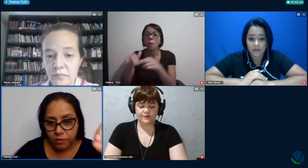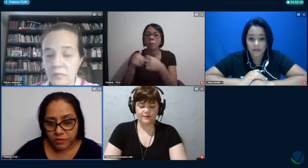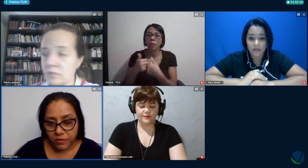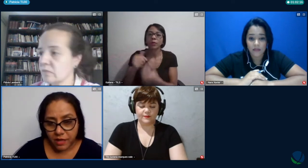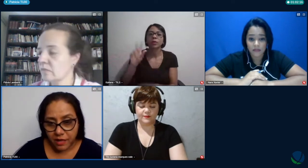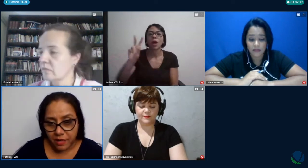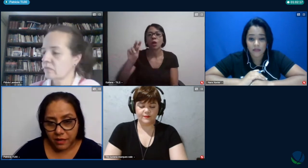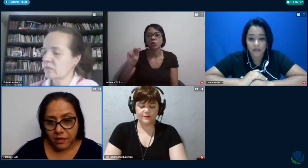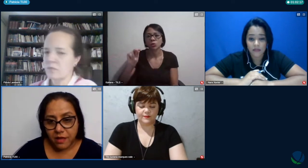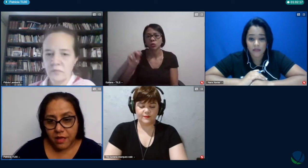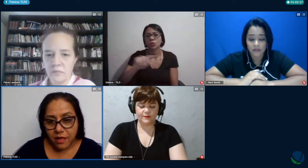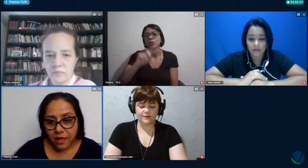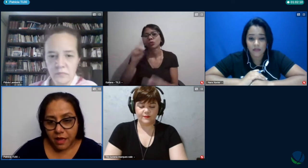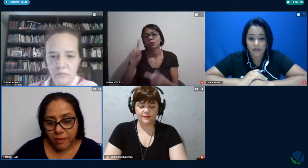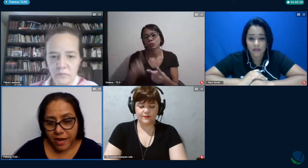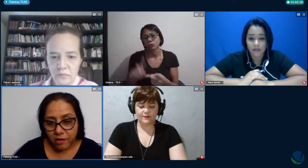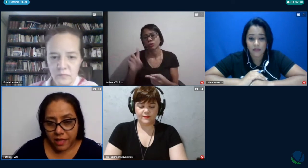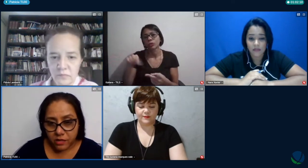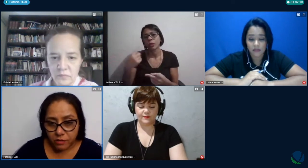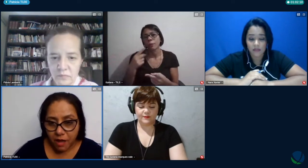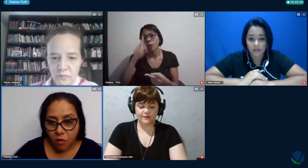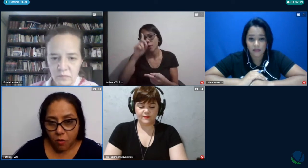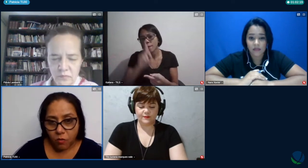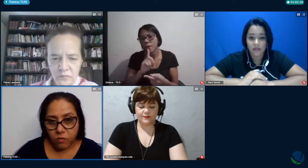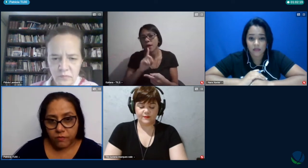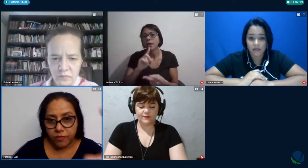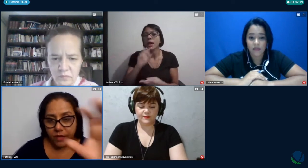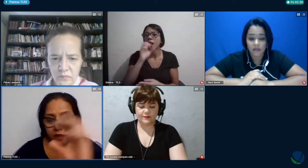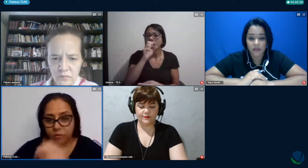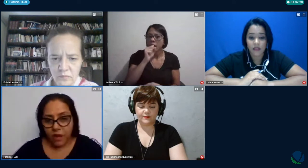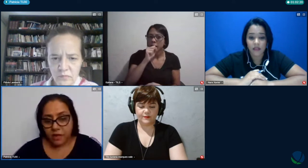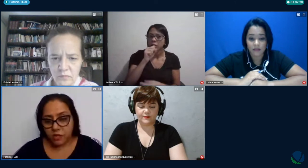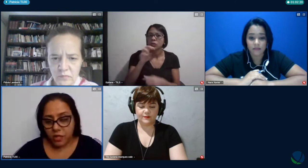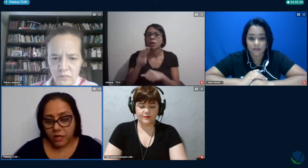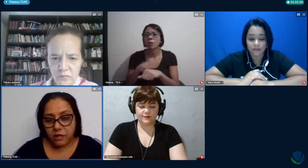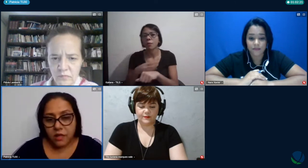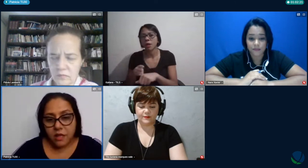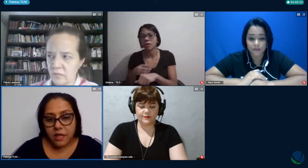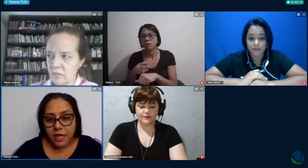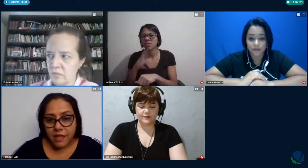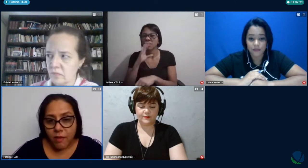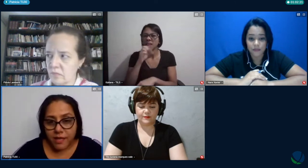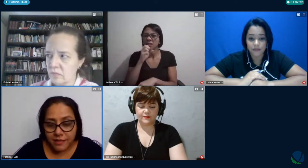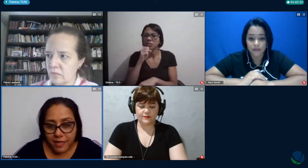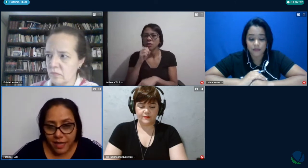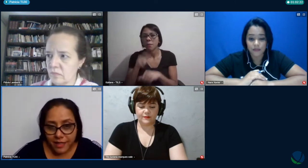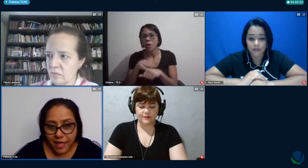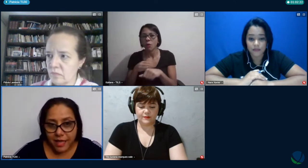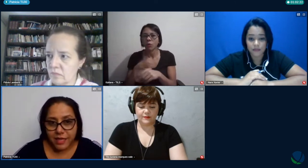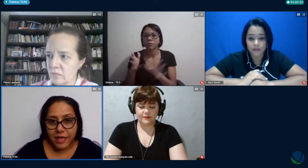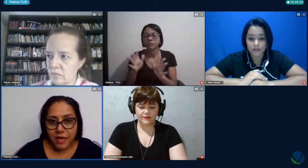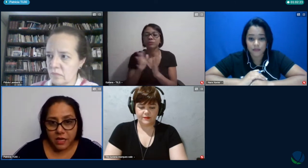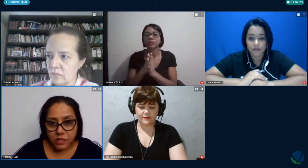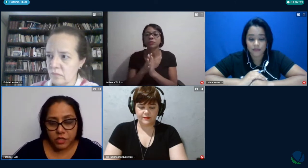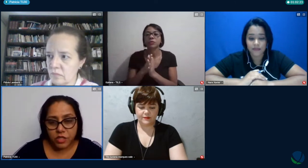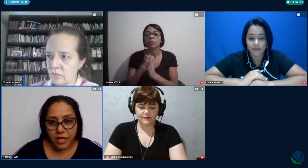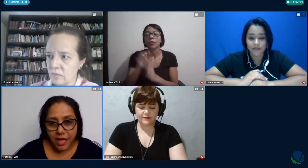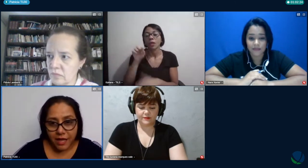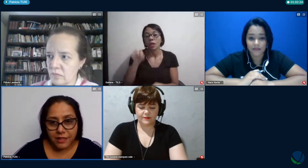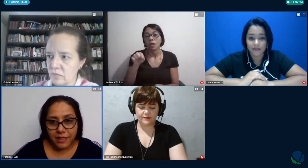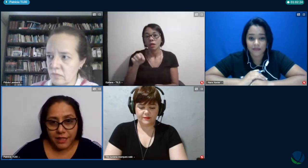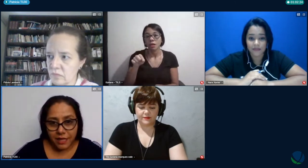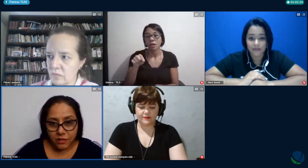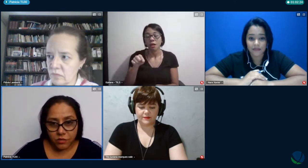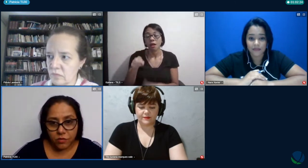azul, depois fica em amarelo, laranja, marrom, é um laranja, né? Então, aí seria a ideia que antes